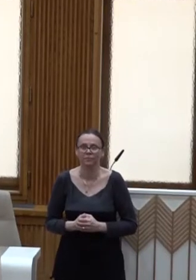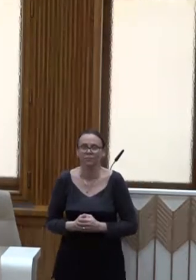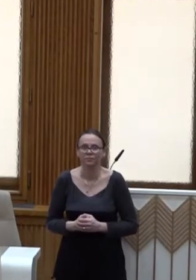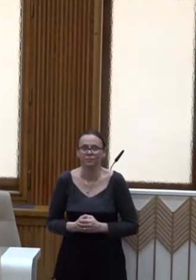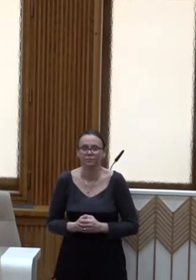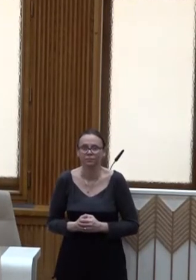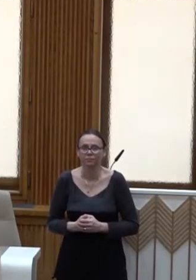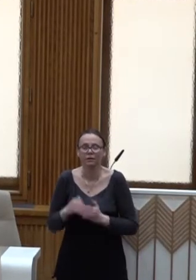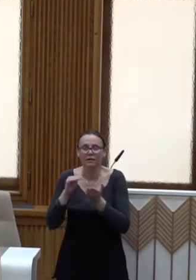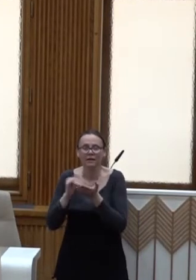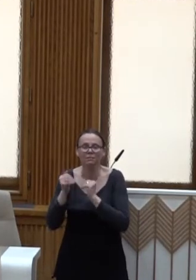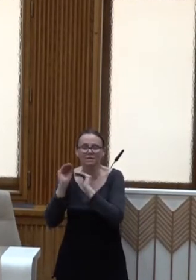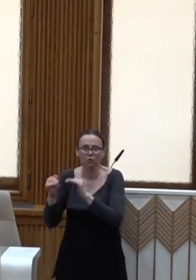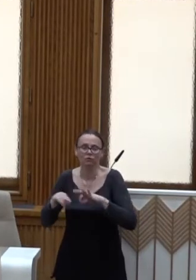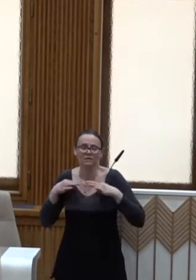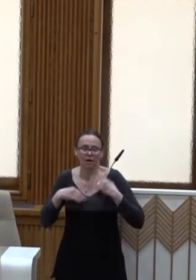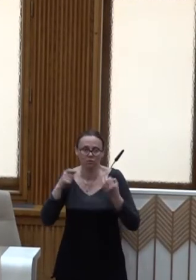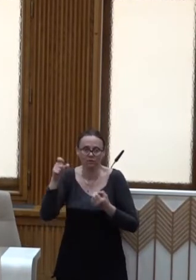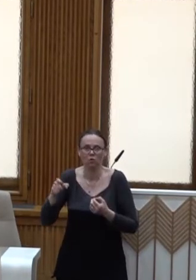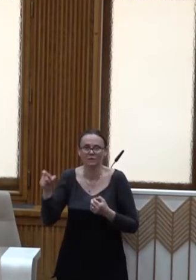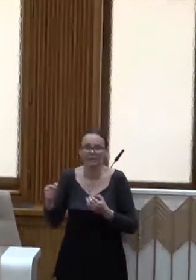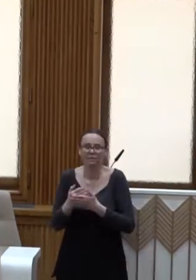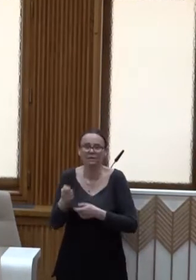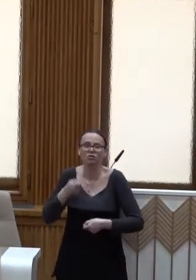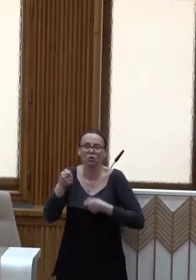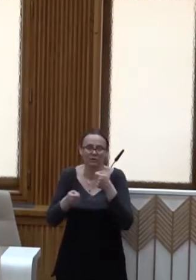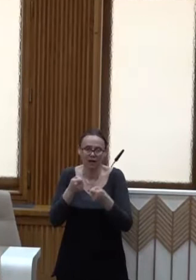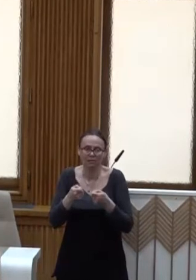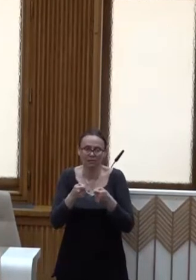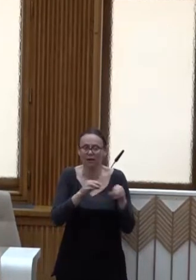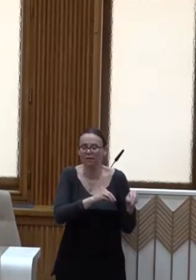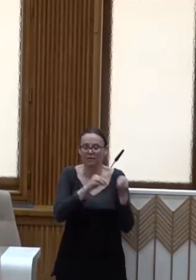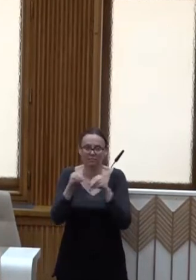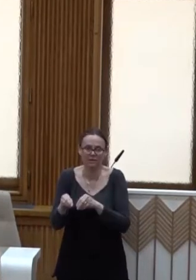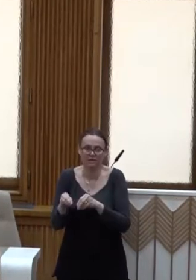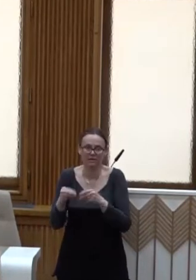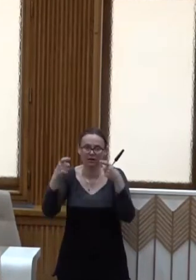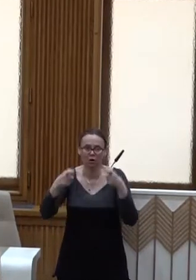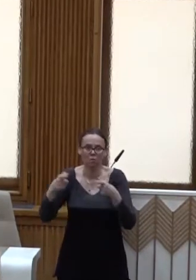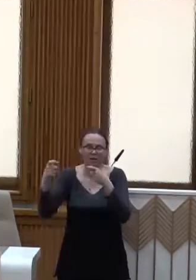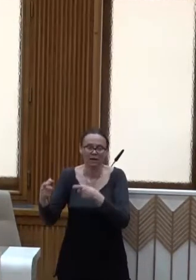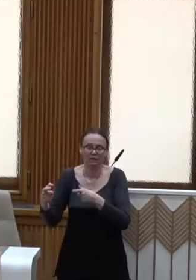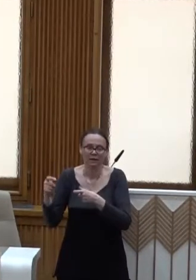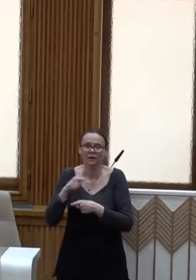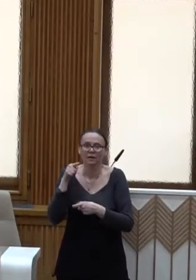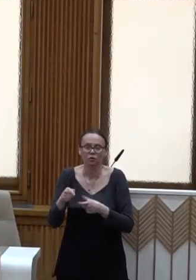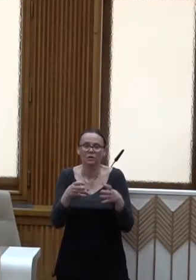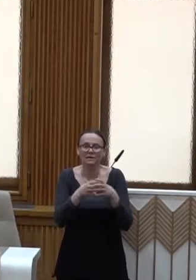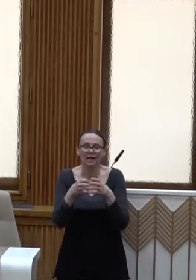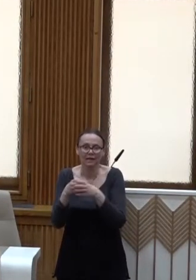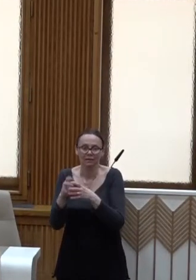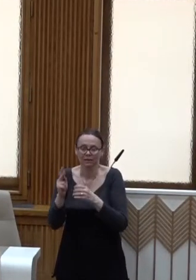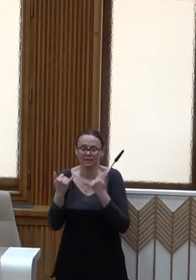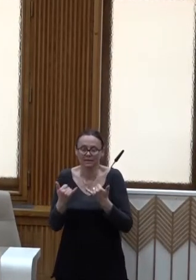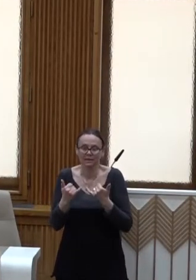Zagotoviti je potrebno zdravstveno osebje za dodatne namestitvene objekte in to iz ekip, ki se